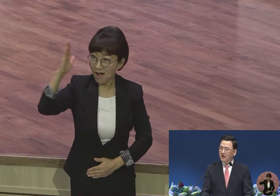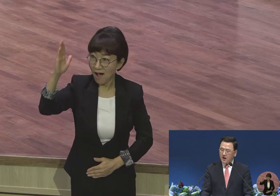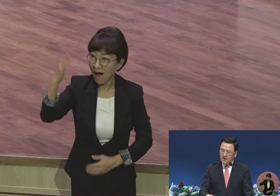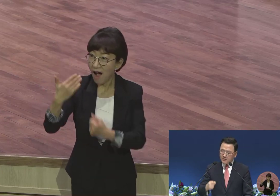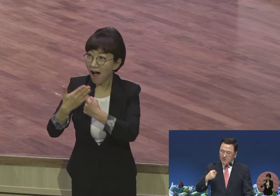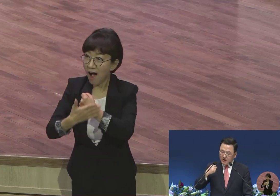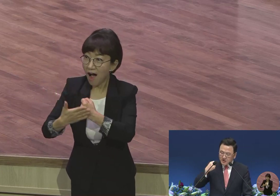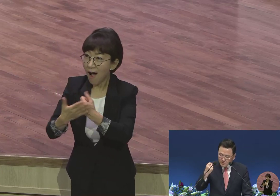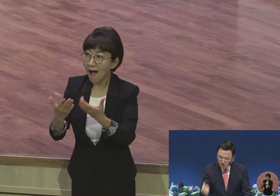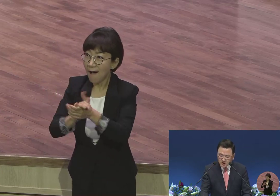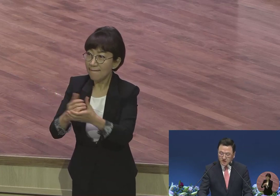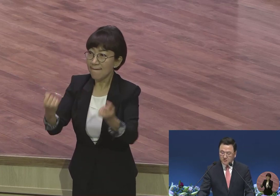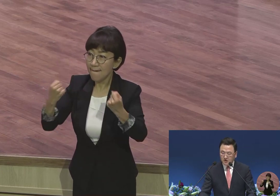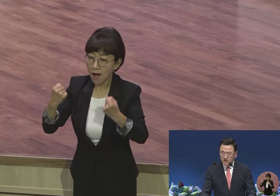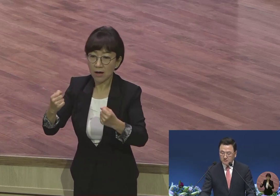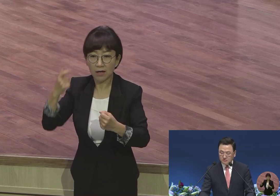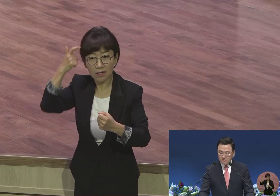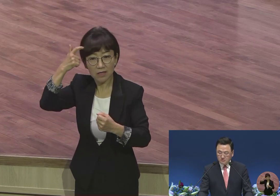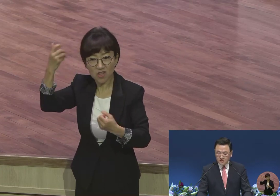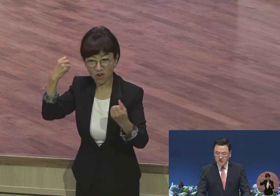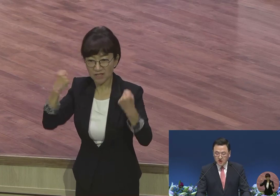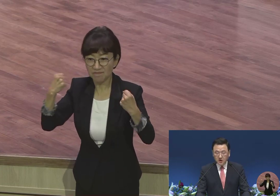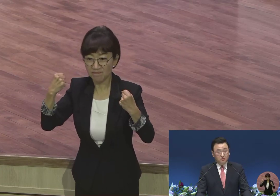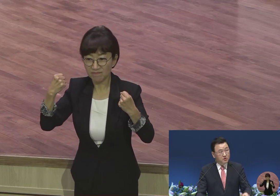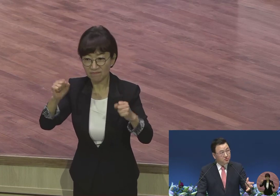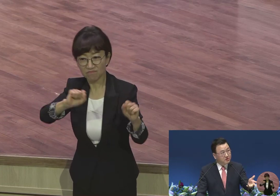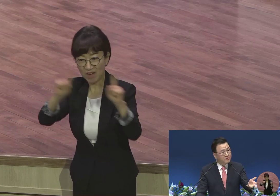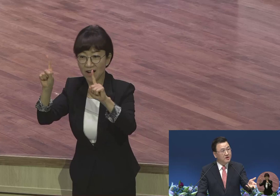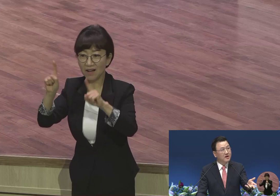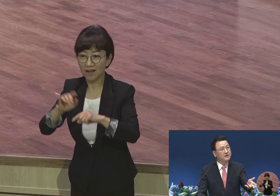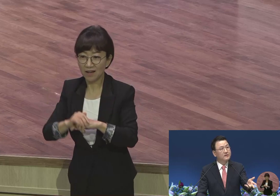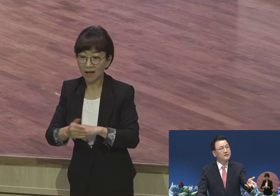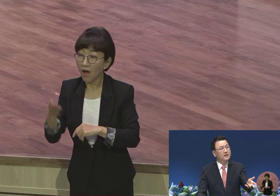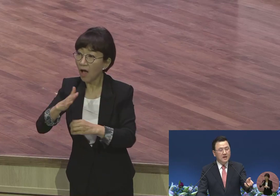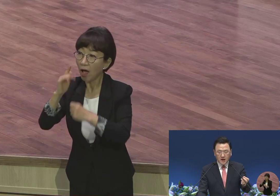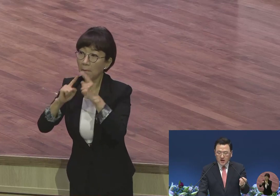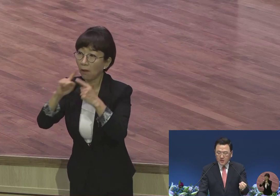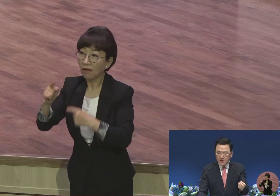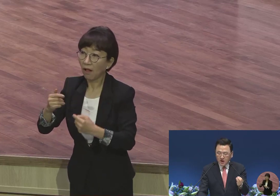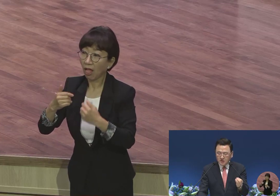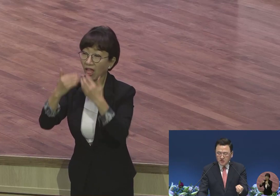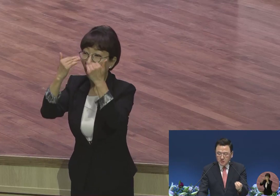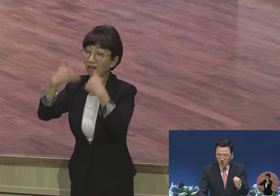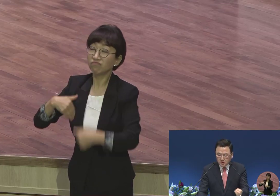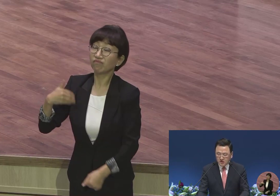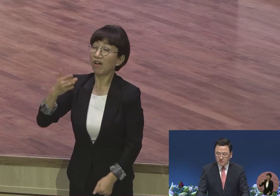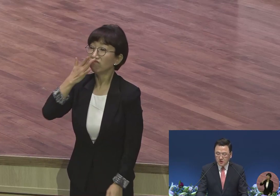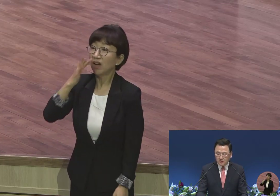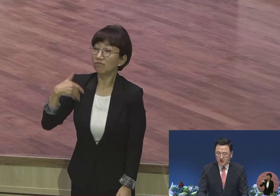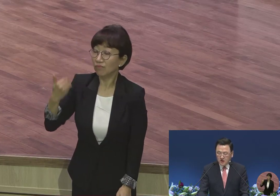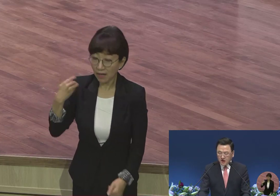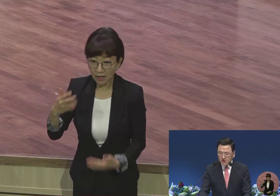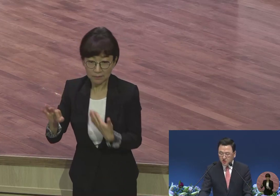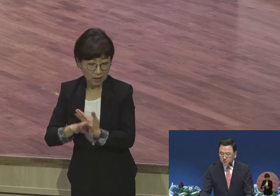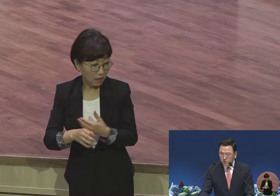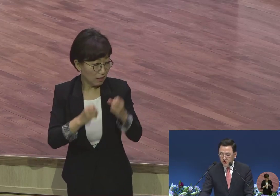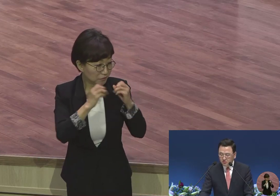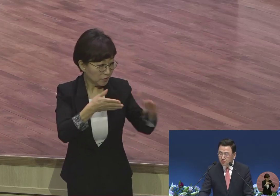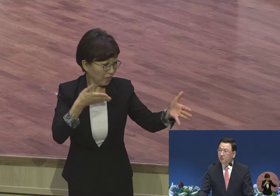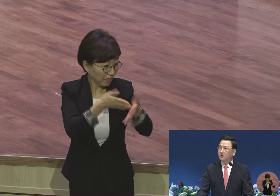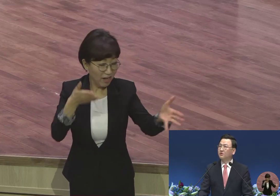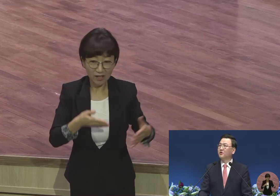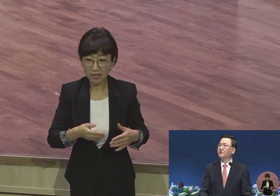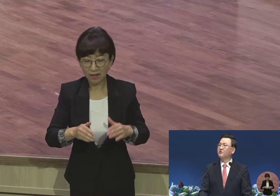거예요. 하나님의 말씀을 먹지 않으면 사역의 문이 무너집니다. 하나님의 말씀을 먹지 않으면 가정의